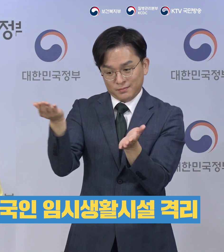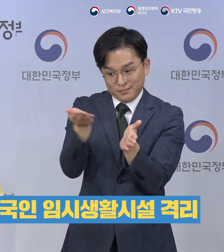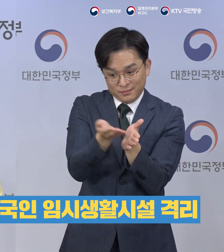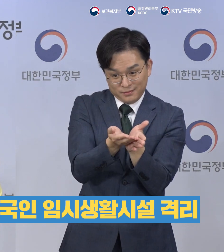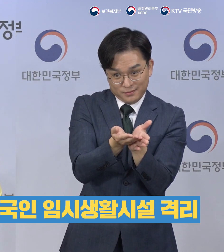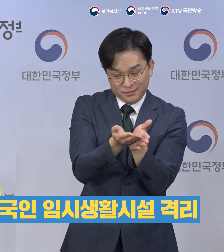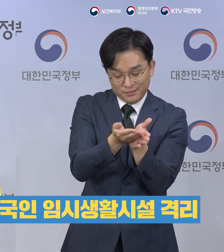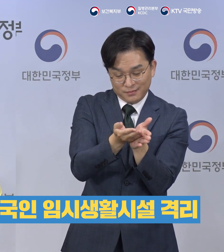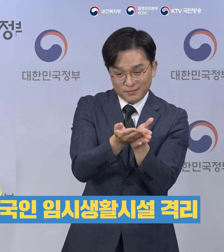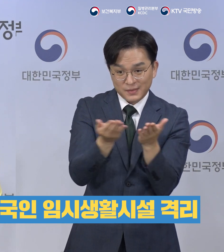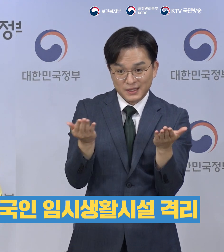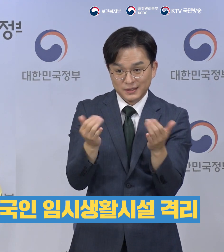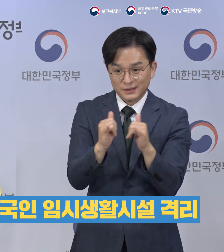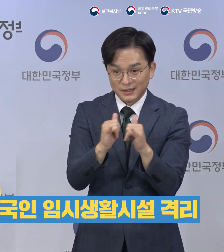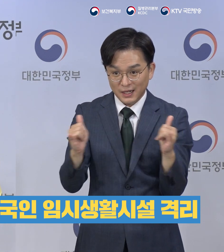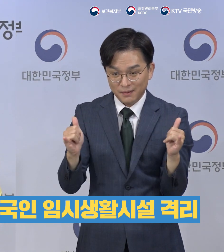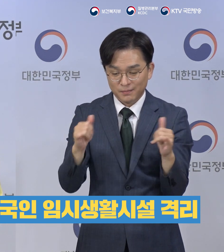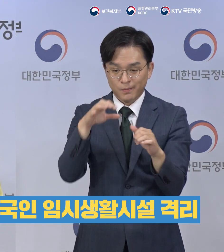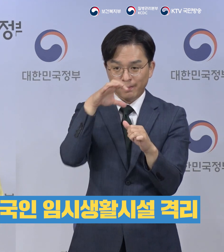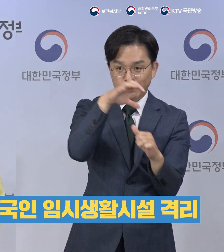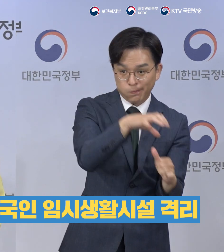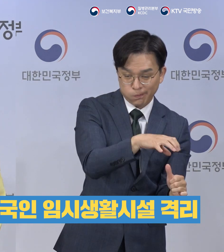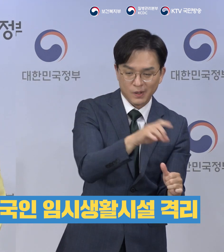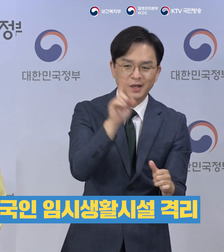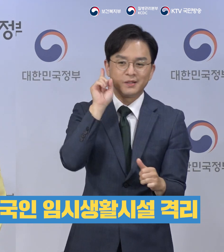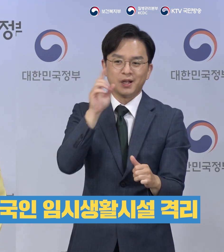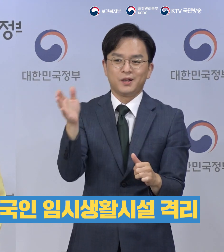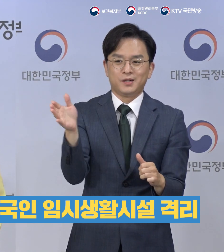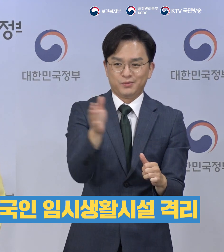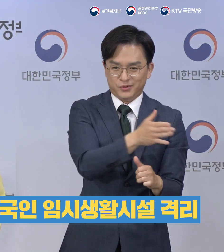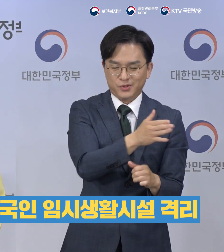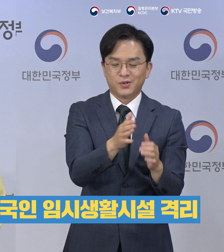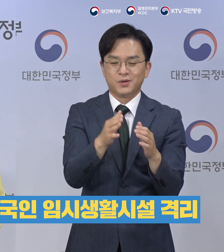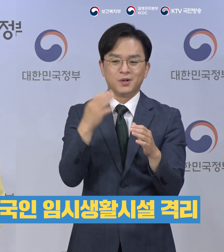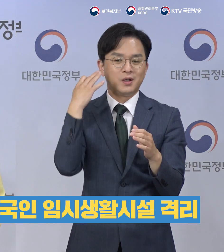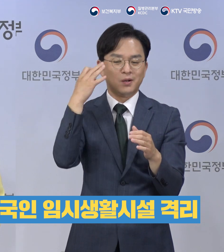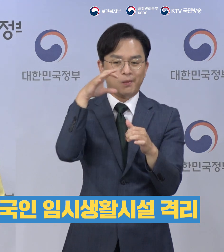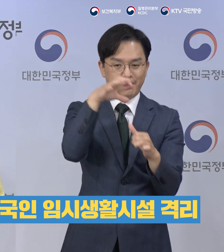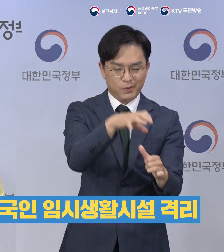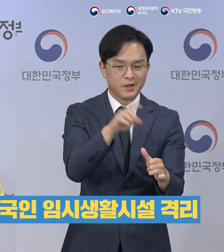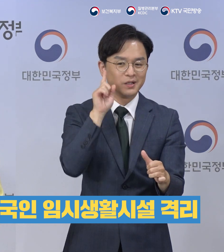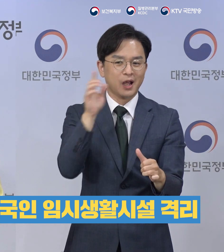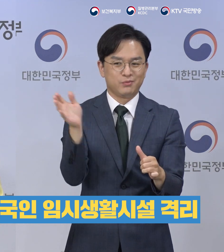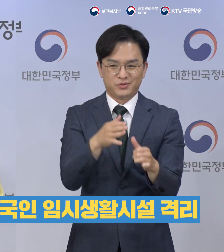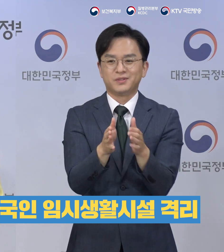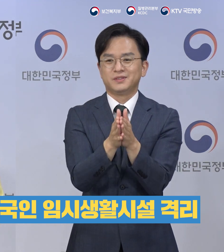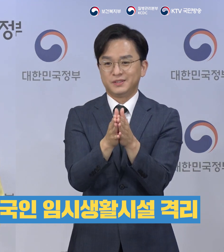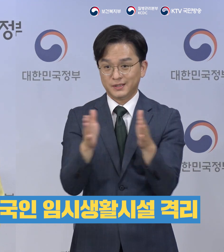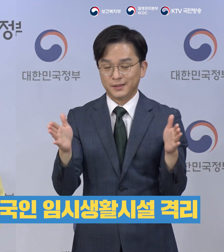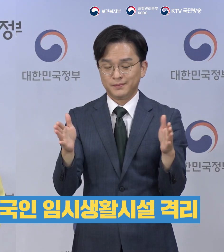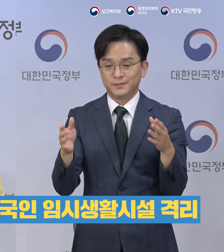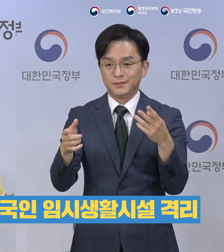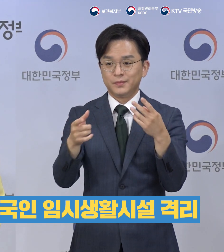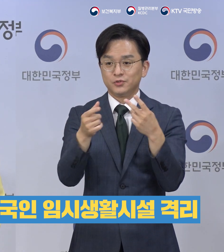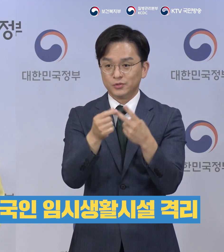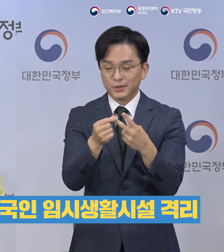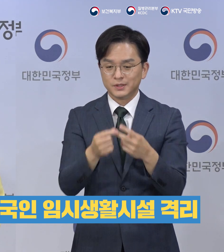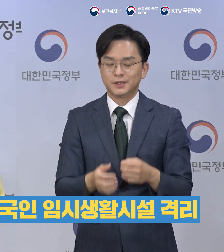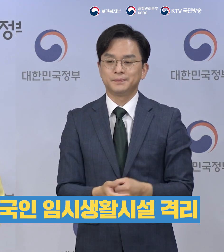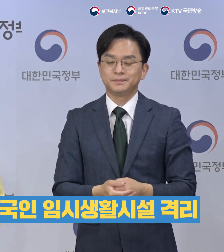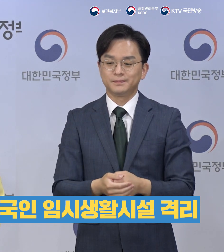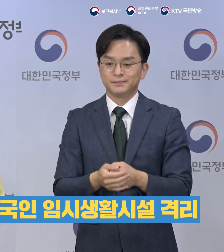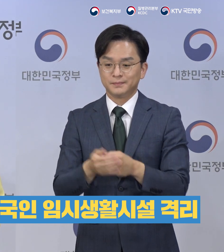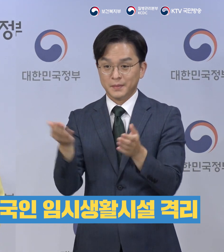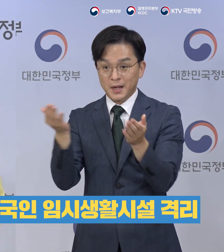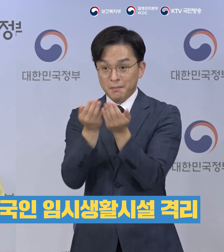질의하신 외국인 선원 임시격리시설은 내일부터 운영을 개시하게 됩니다. 금일 00시부터 입국하는 외국인 선원에